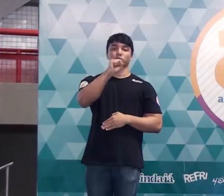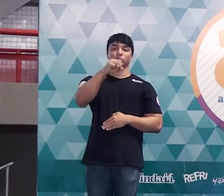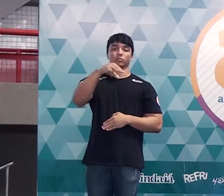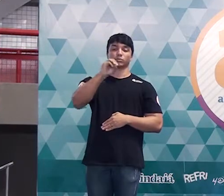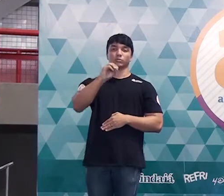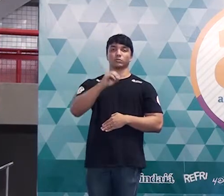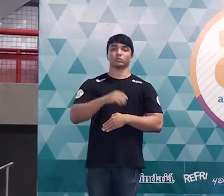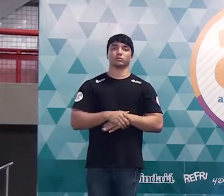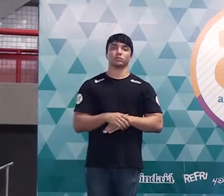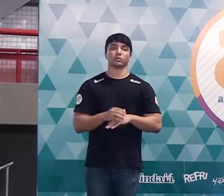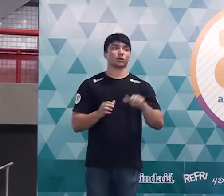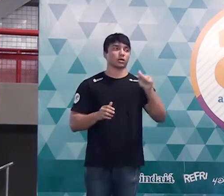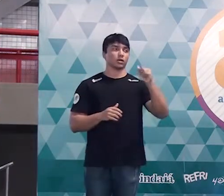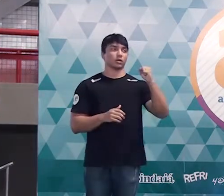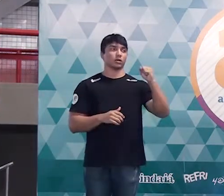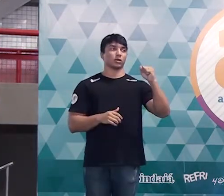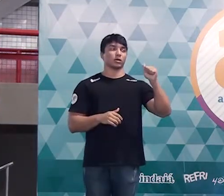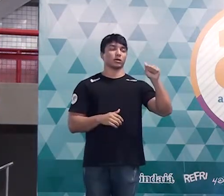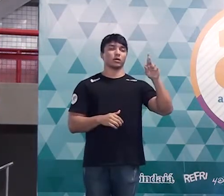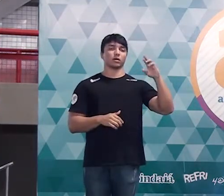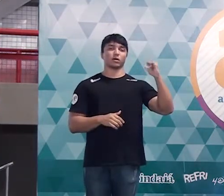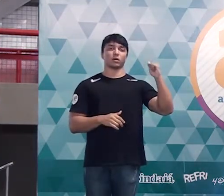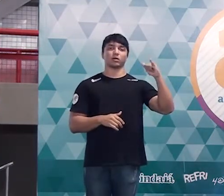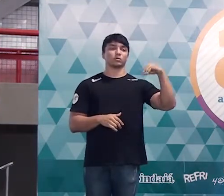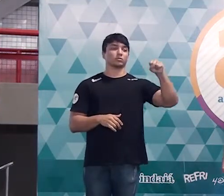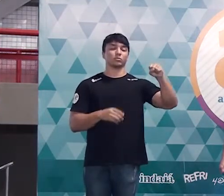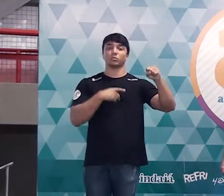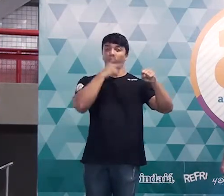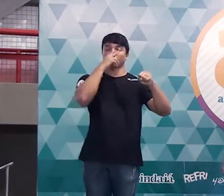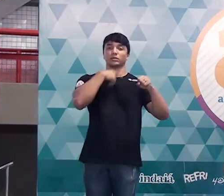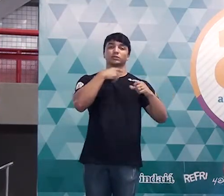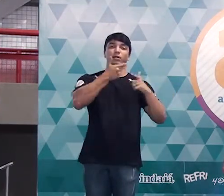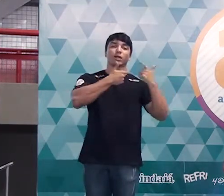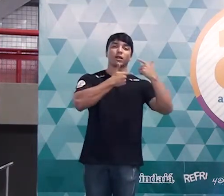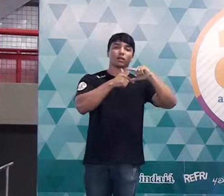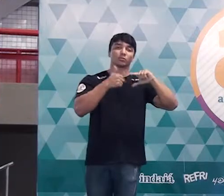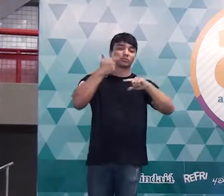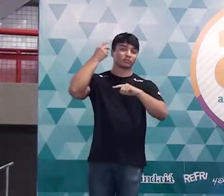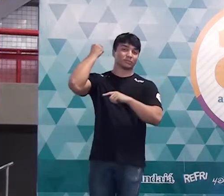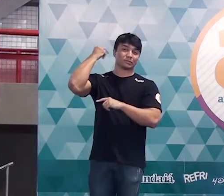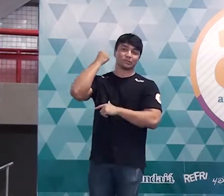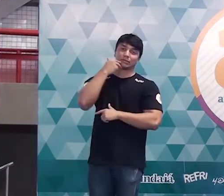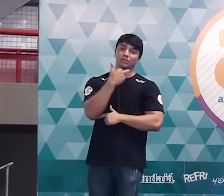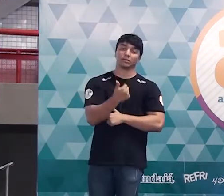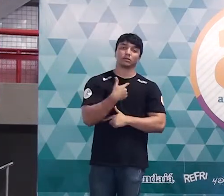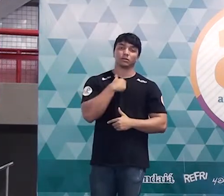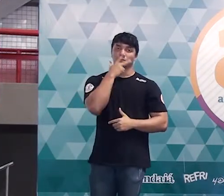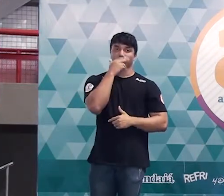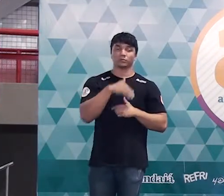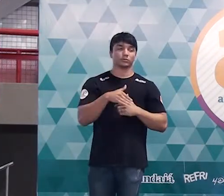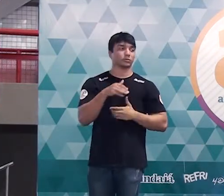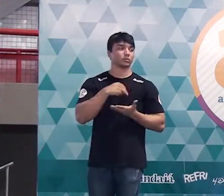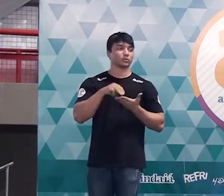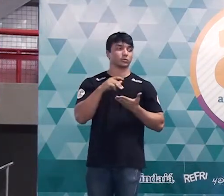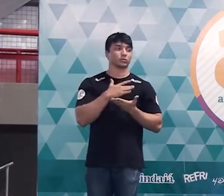arcaísmo. Professor, o que é um arcaísmo? É você usar uma linguagem muito antiga para expressar alguma mensagem, tá certo? Então a